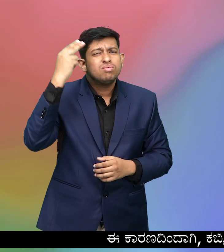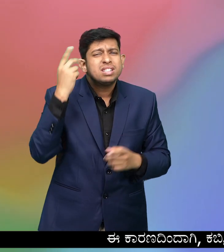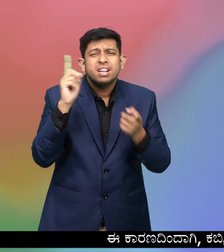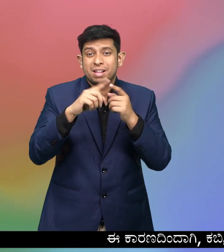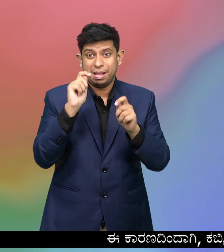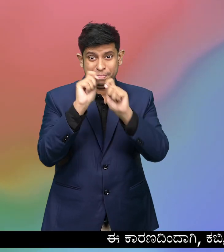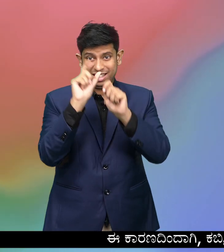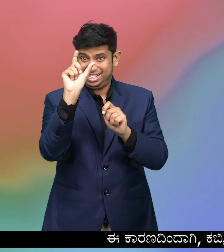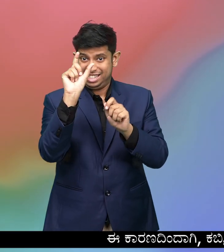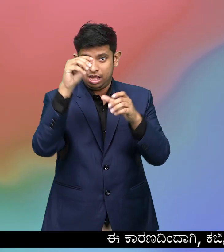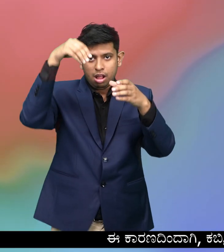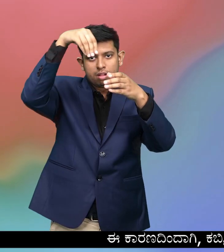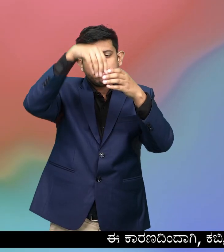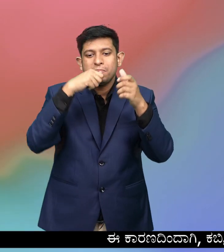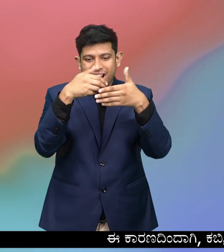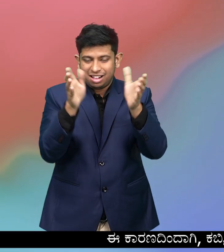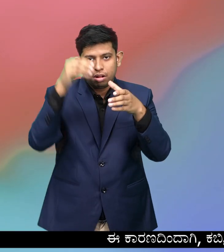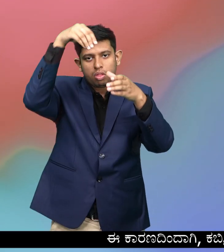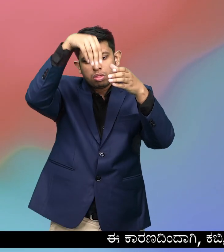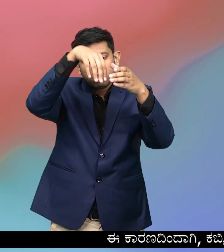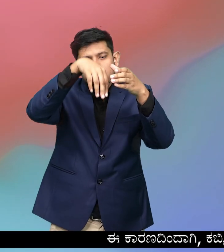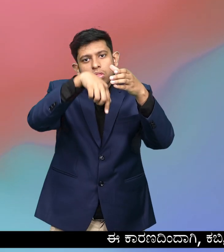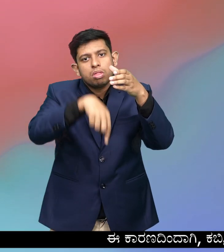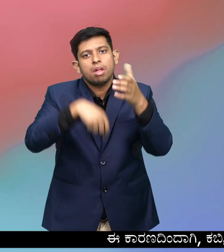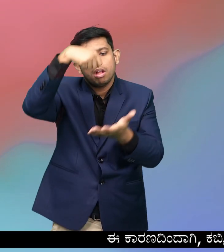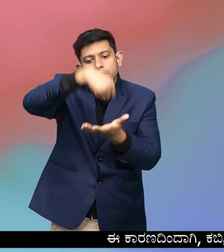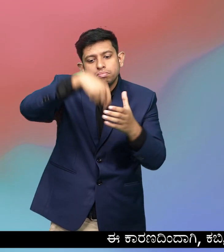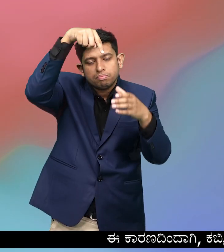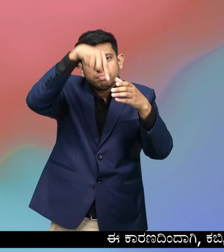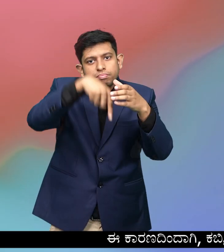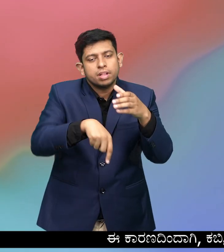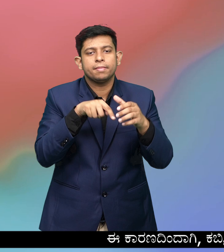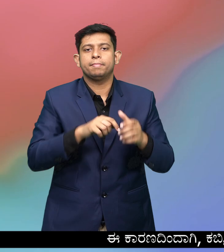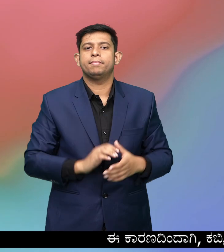ಈ ಕಾರಣದಿಂದಾಗಿ ಕಬ್ಬಿಣ ಮೊಳೆಯ ನೀರಿನಲ್ಲಿ ತೇಲುತ್ತದೆ.